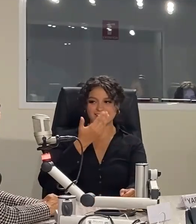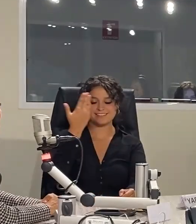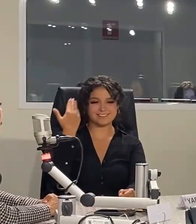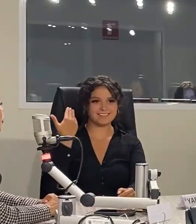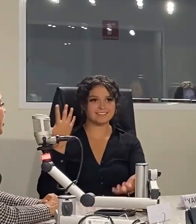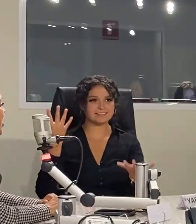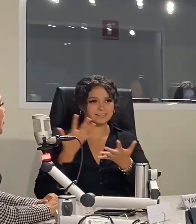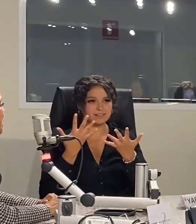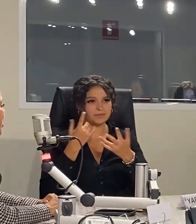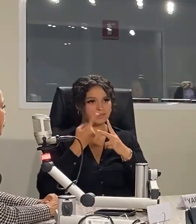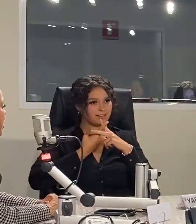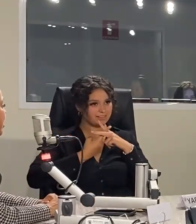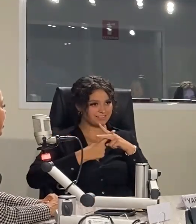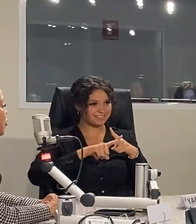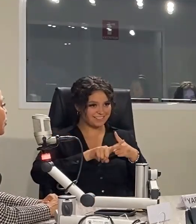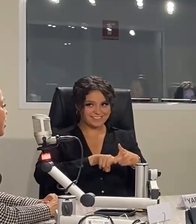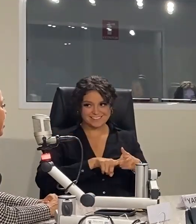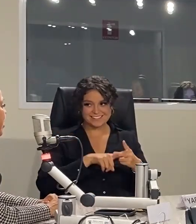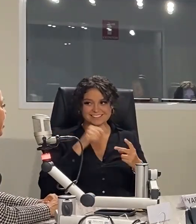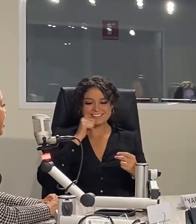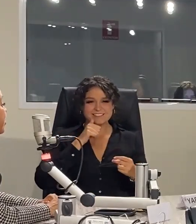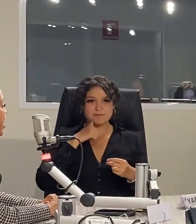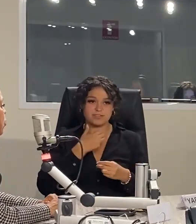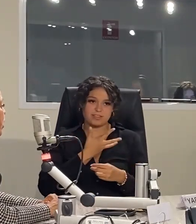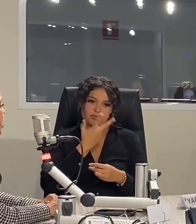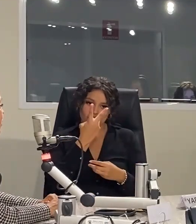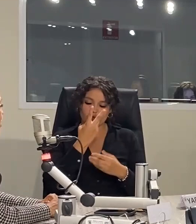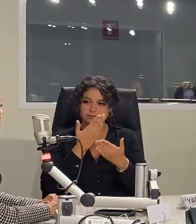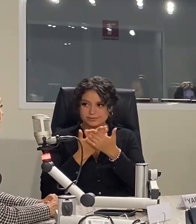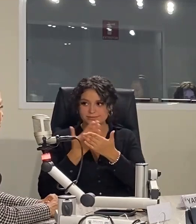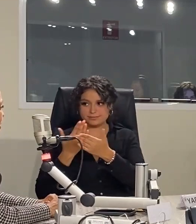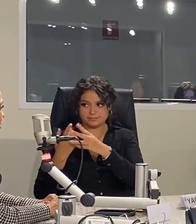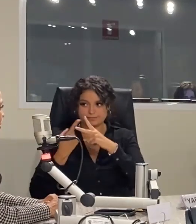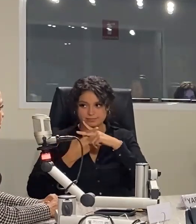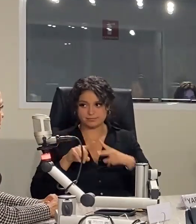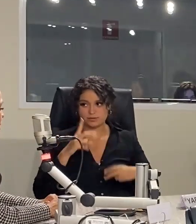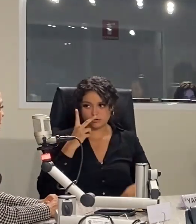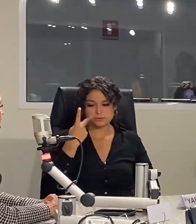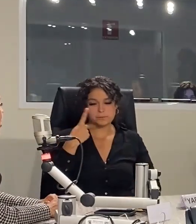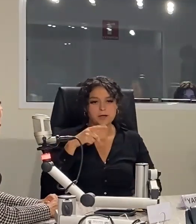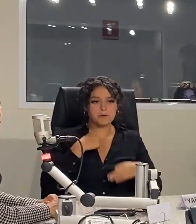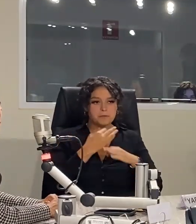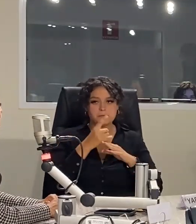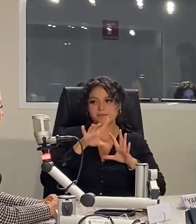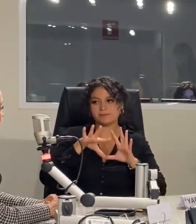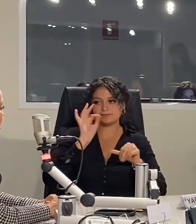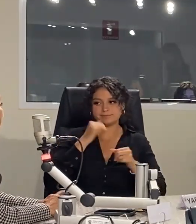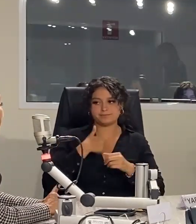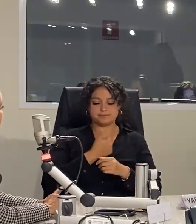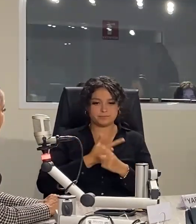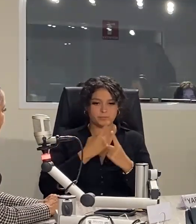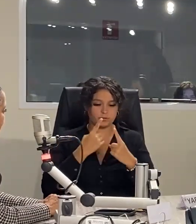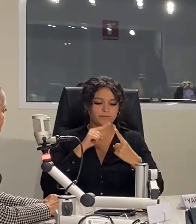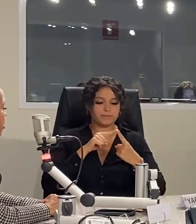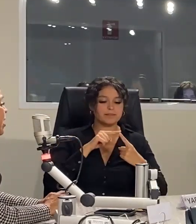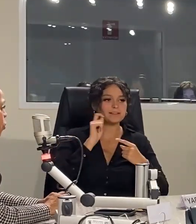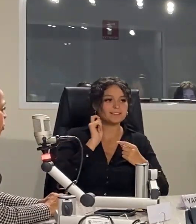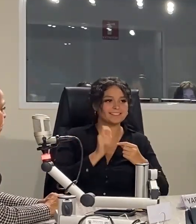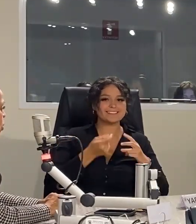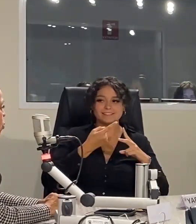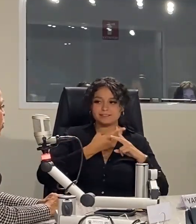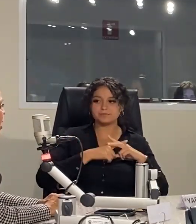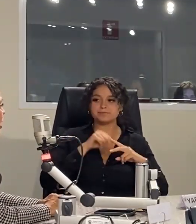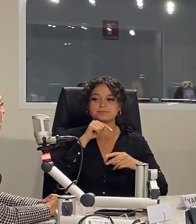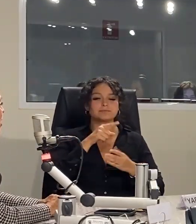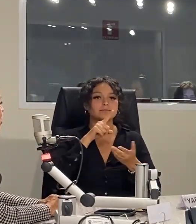Bueno, yo sí quiero mencionar que yo sí hice una iniciativa y la entregué. Hice 2,